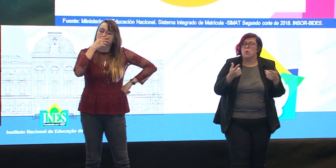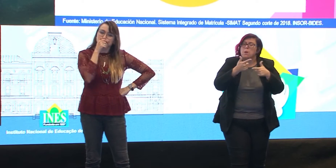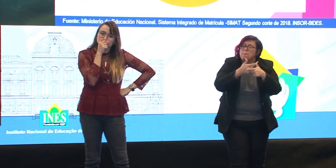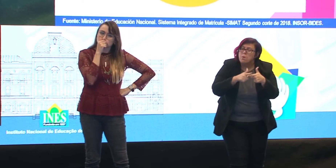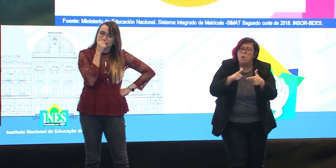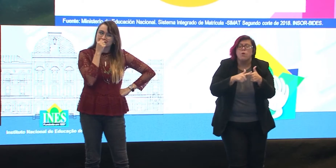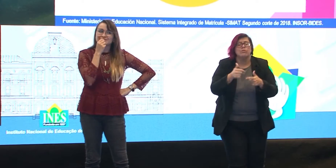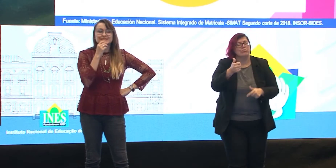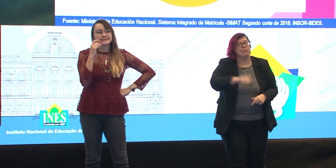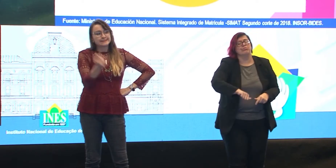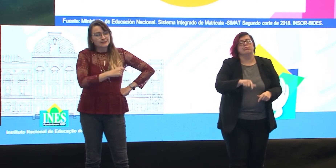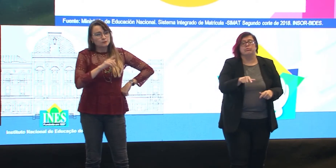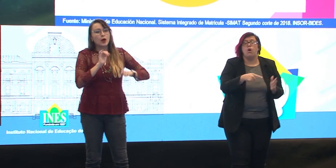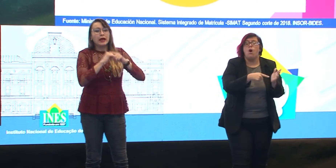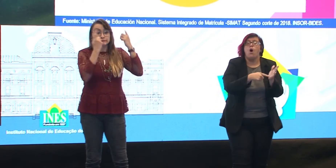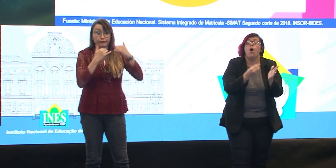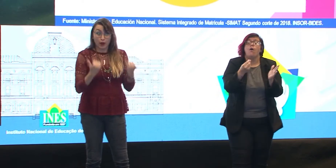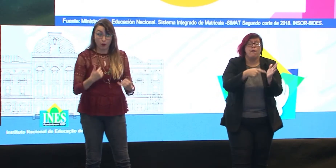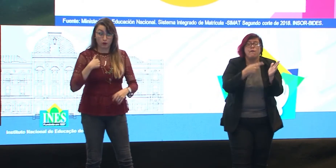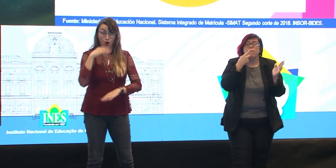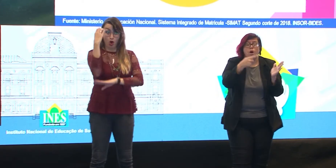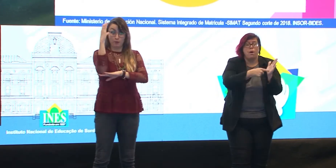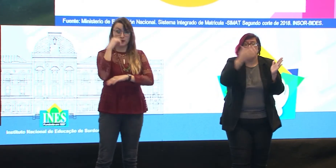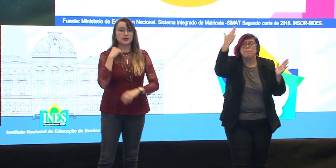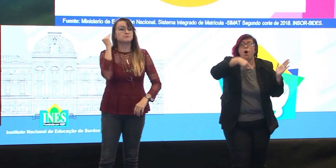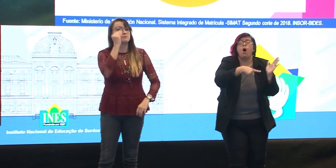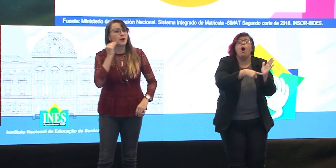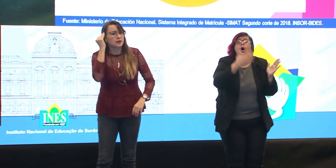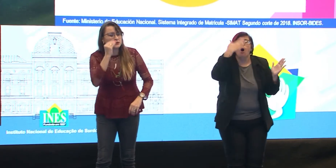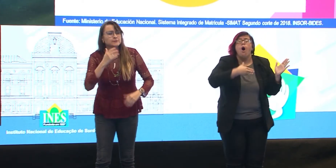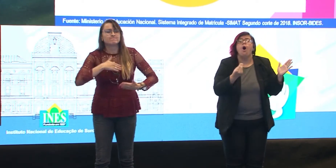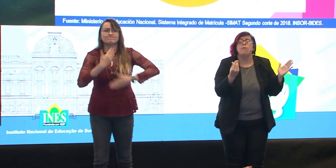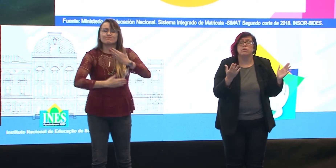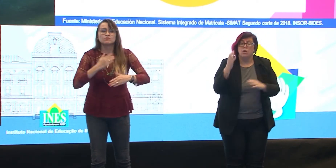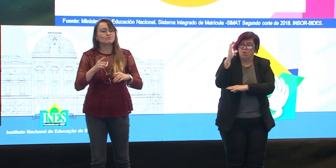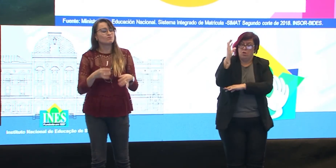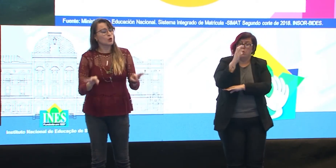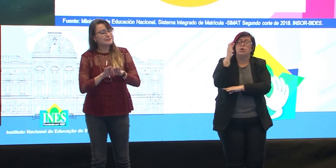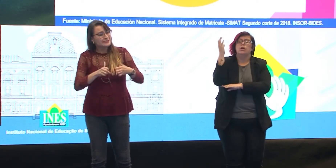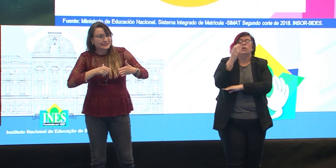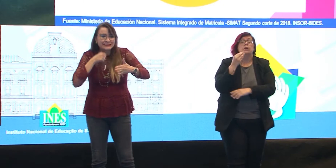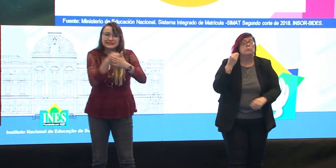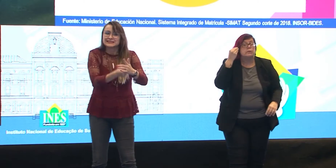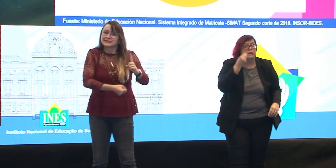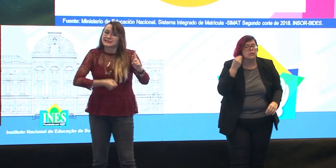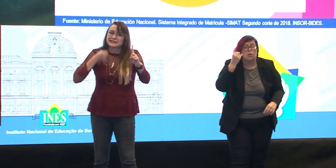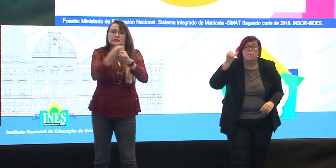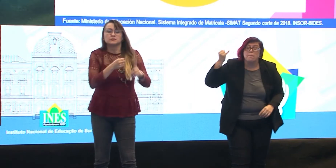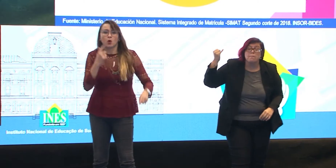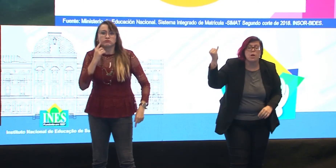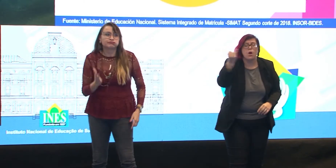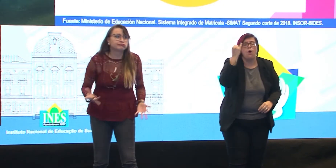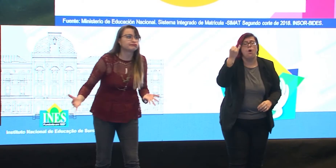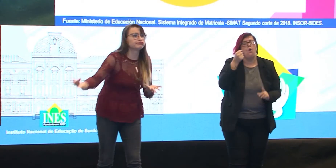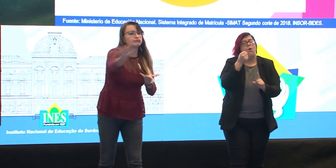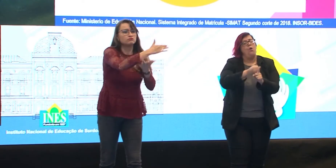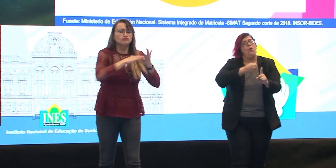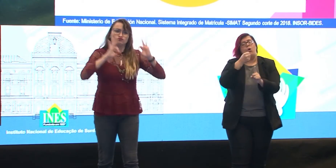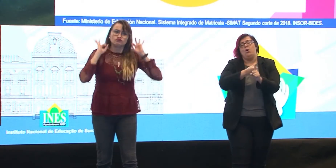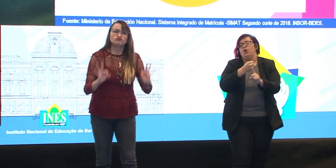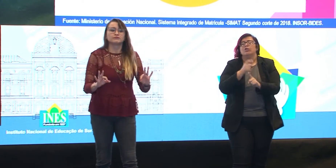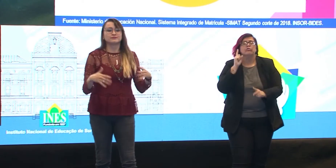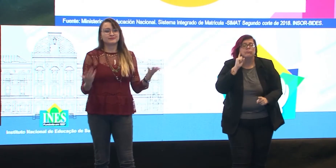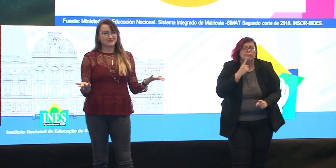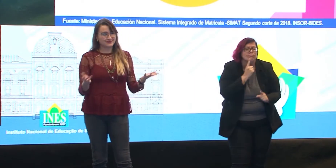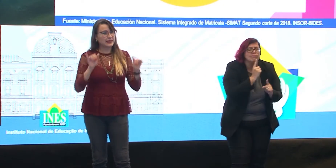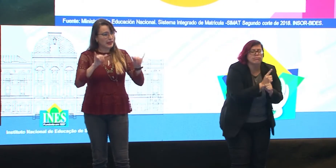informações ao buscarmos essas crianças surdas que estão em fase de escolarização, né?